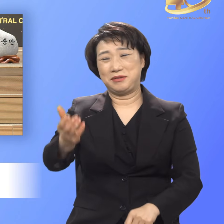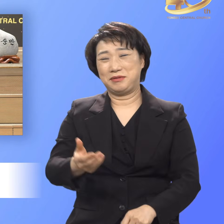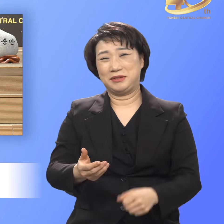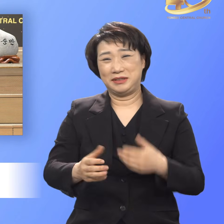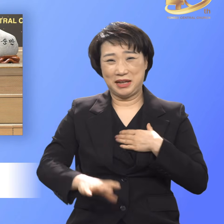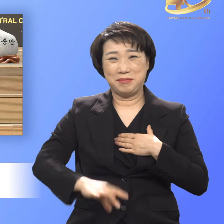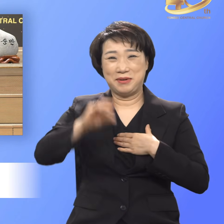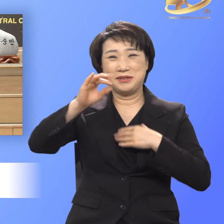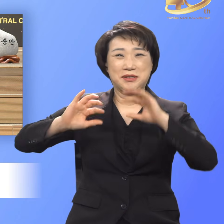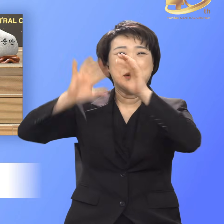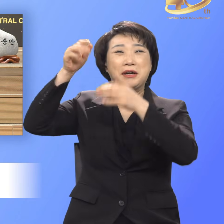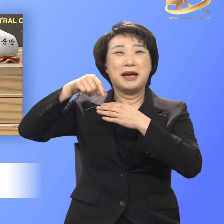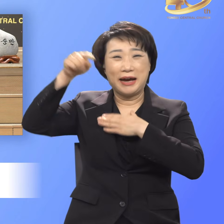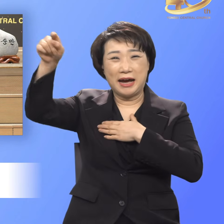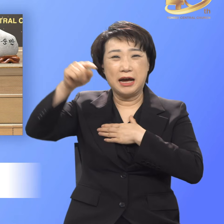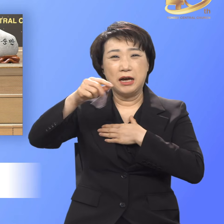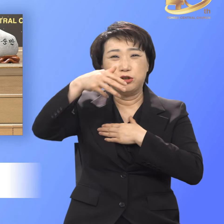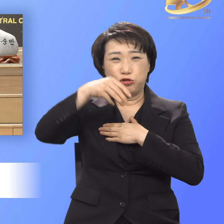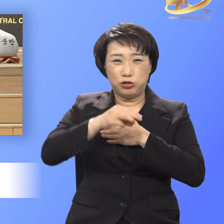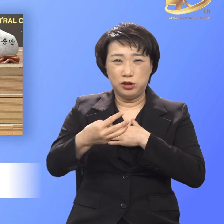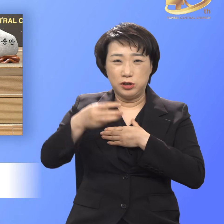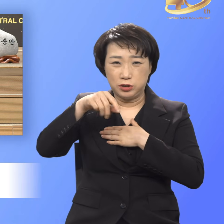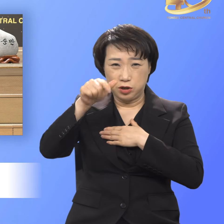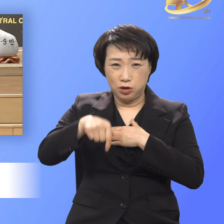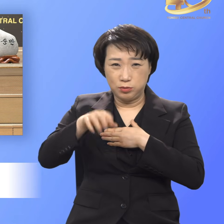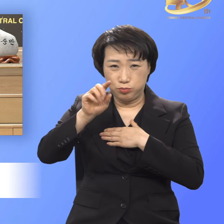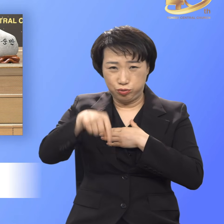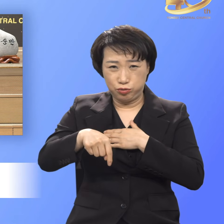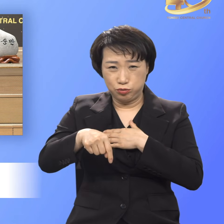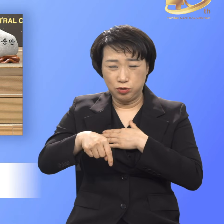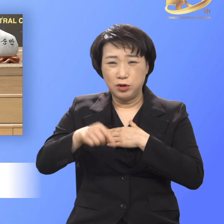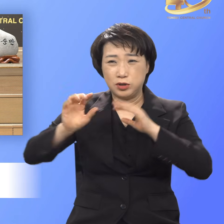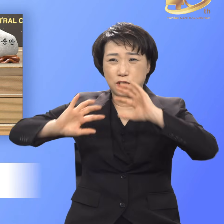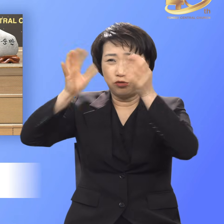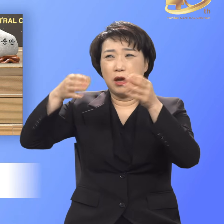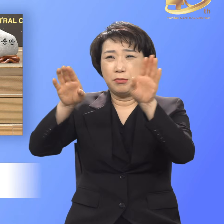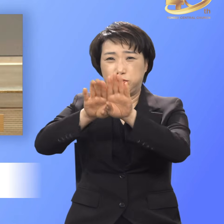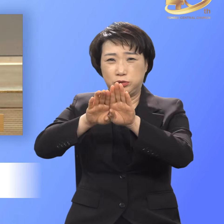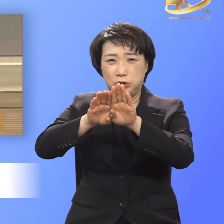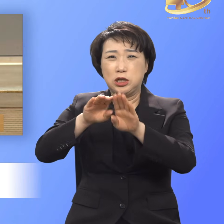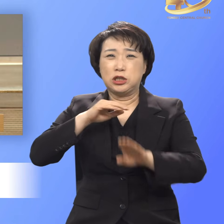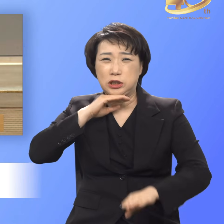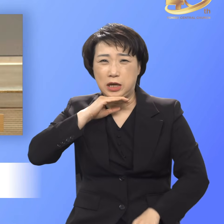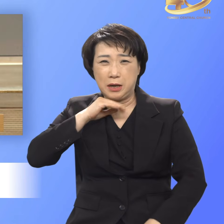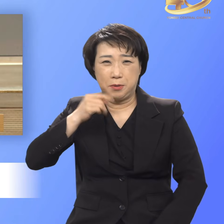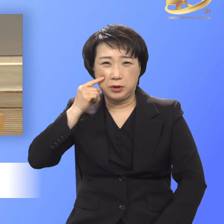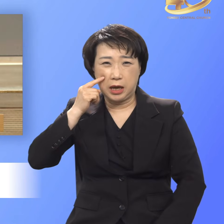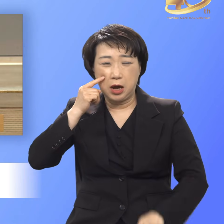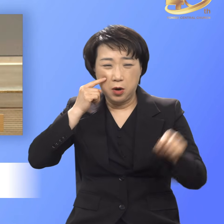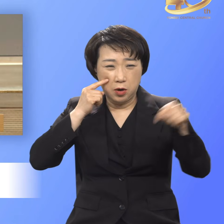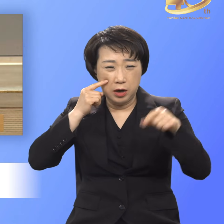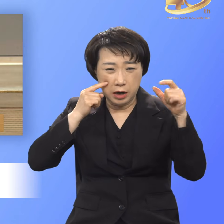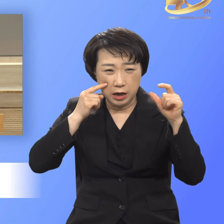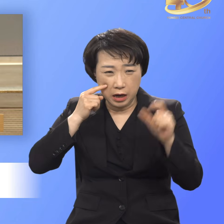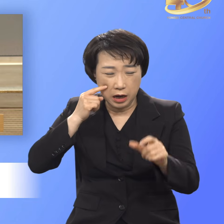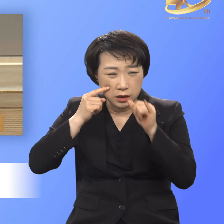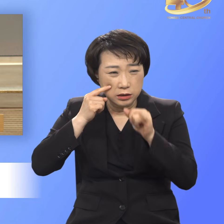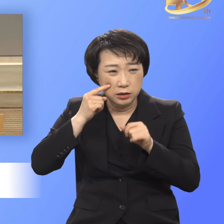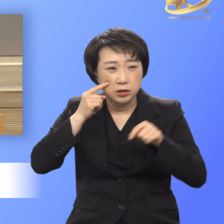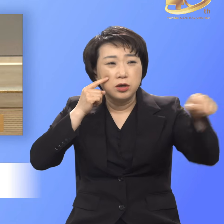내가 먼저 가도 추석도 들고 문 앞에서 천국에서 기다리다 보면 그 시간 안 오는 사람 어디가